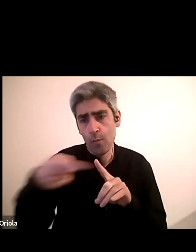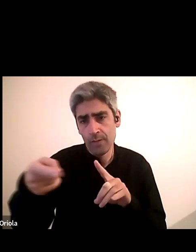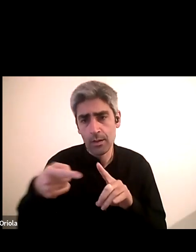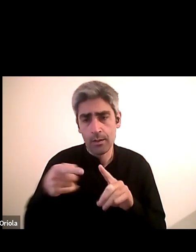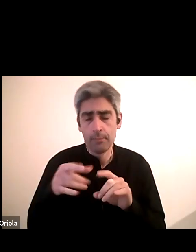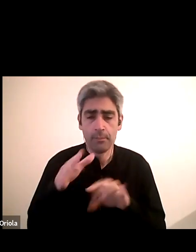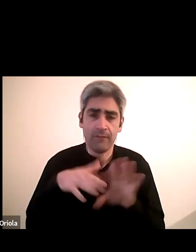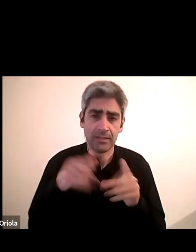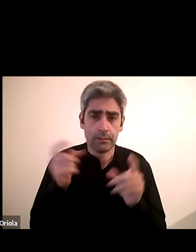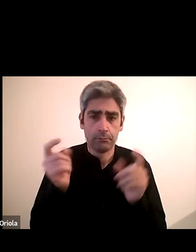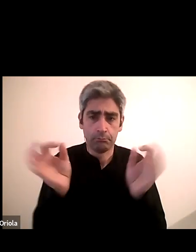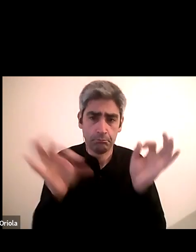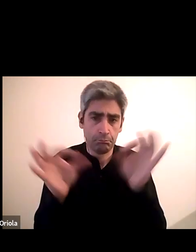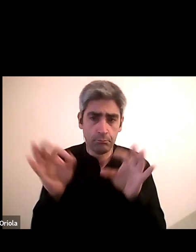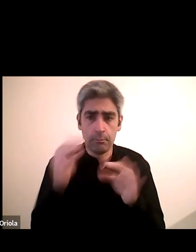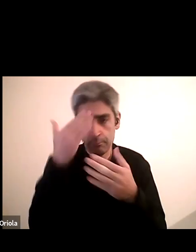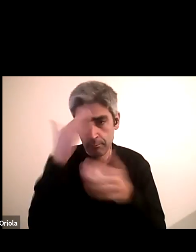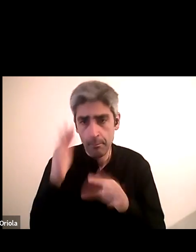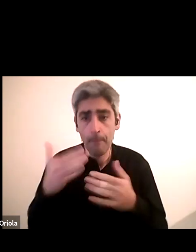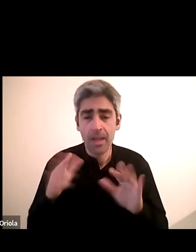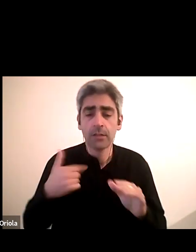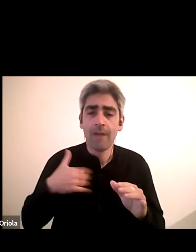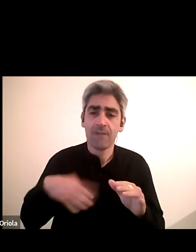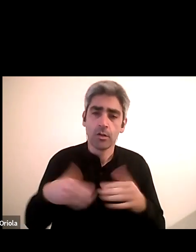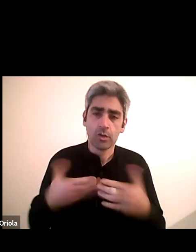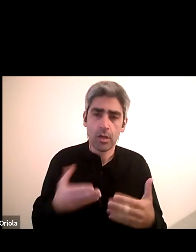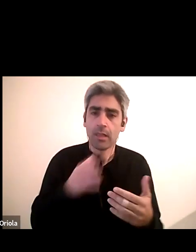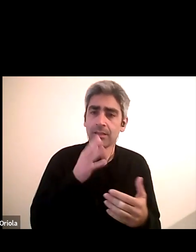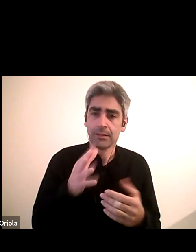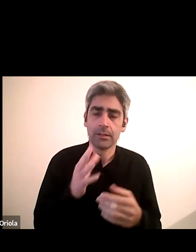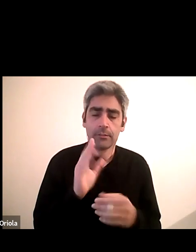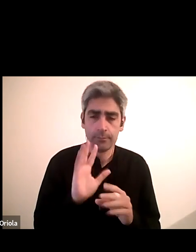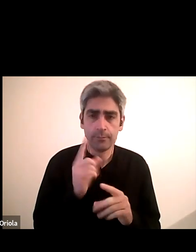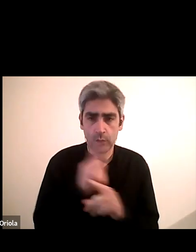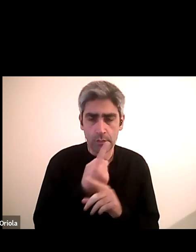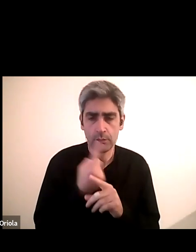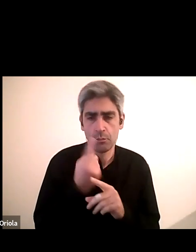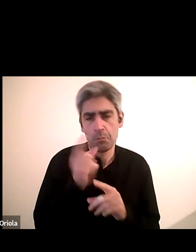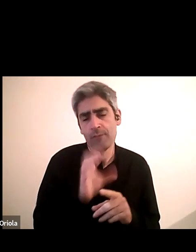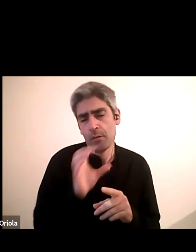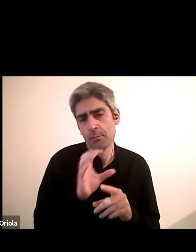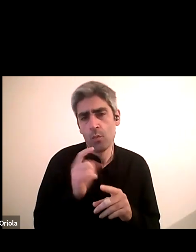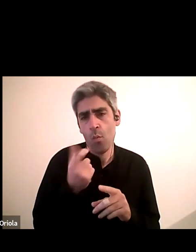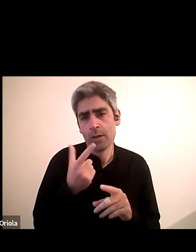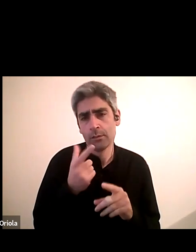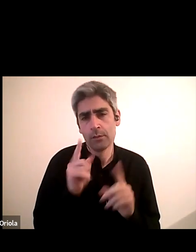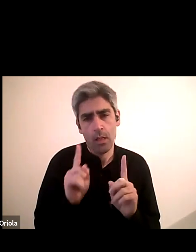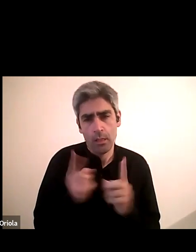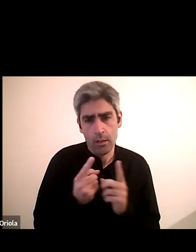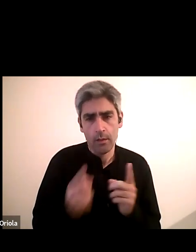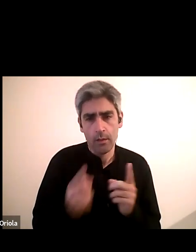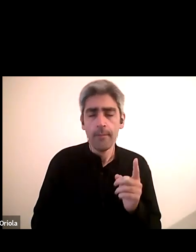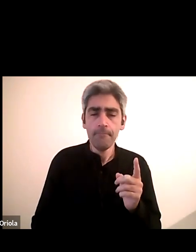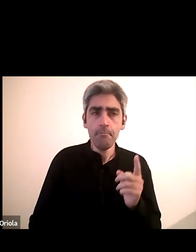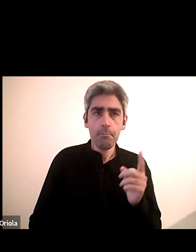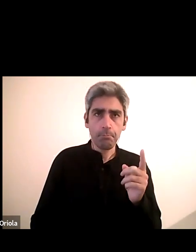mas dizer-vos o seguinte, nós, assim de uma forma quase telegráfica,